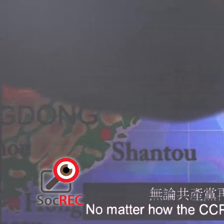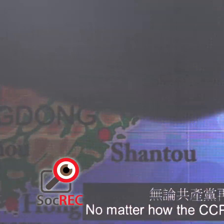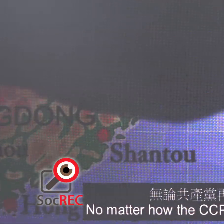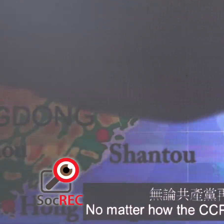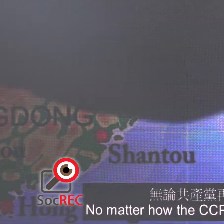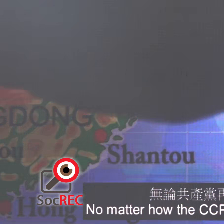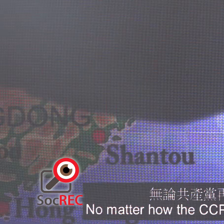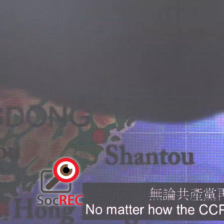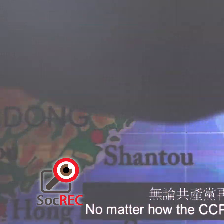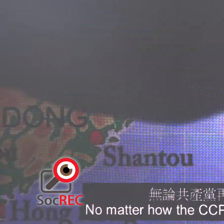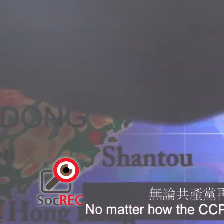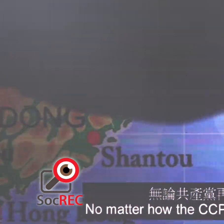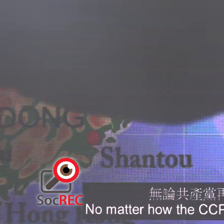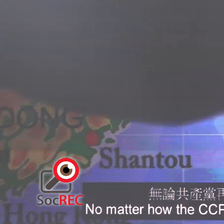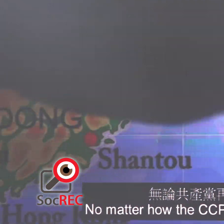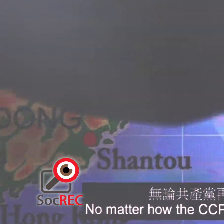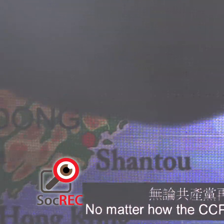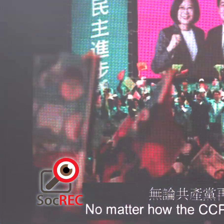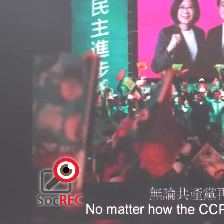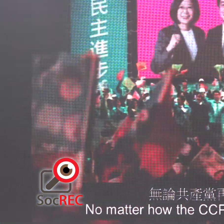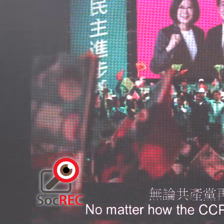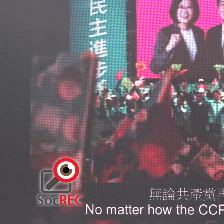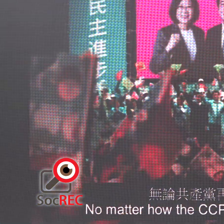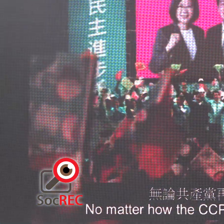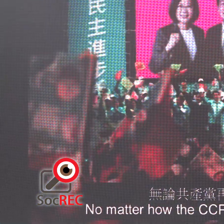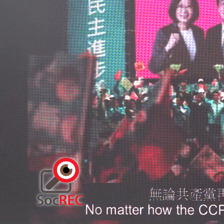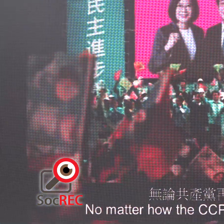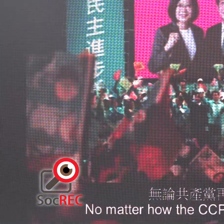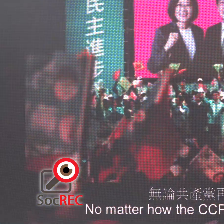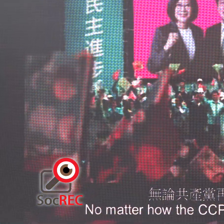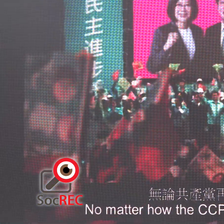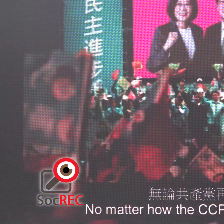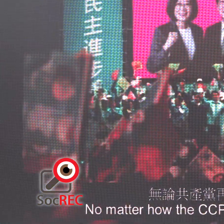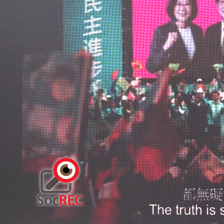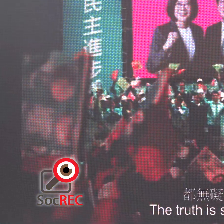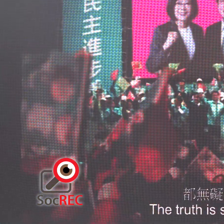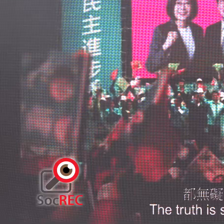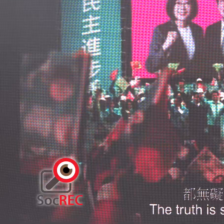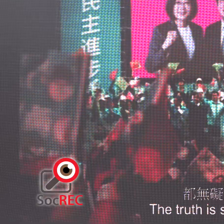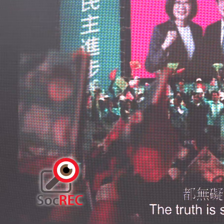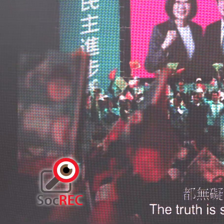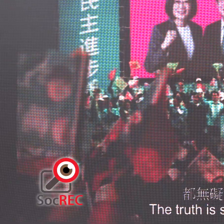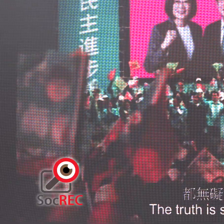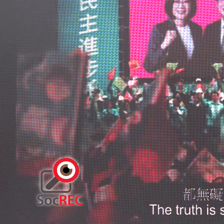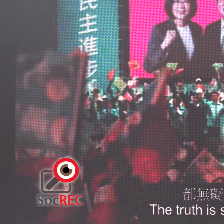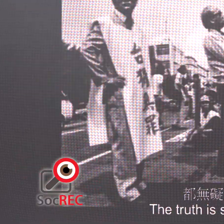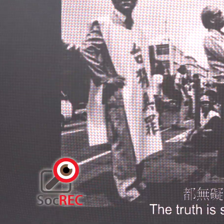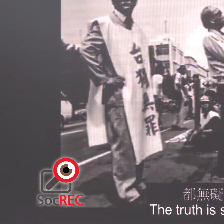共產黨再大力地打壓干擾都無礙這個事